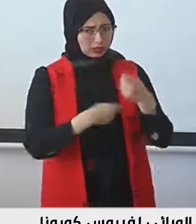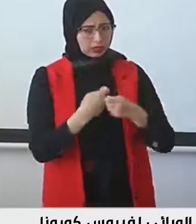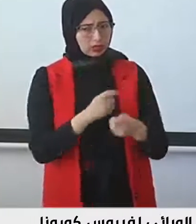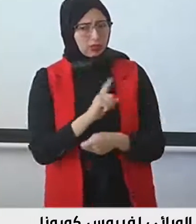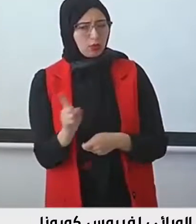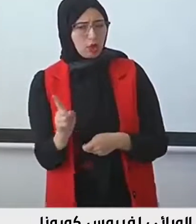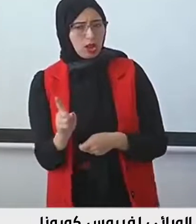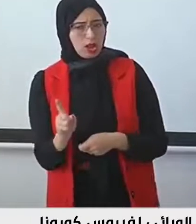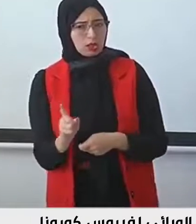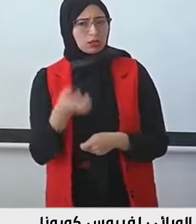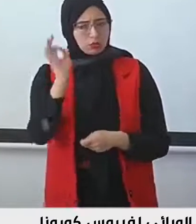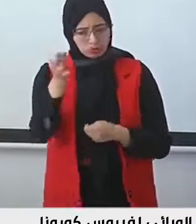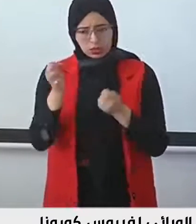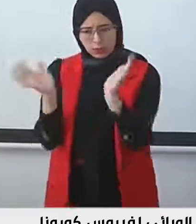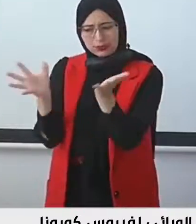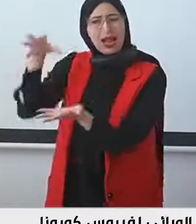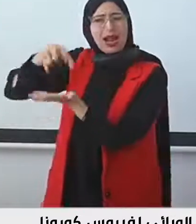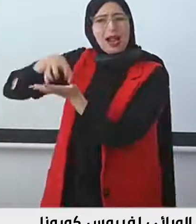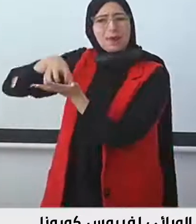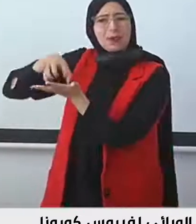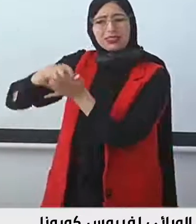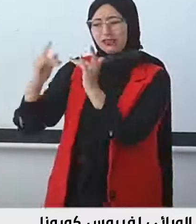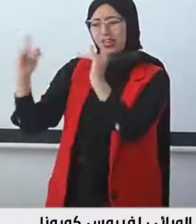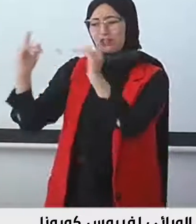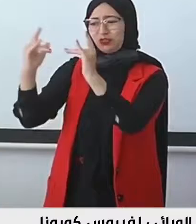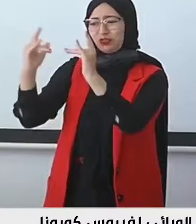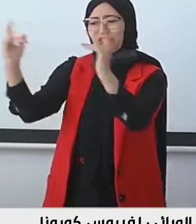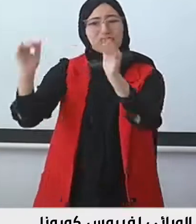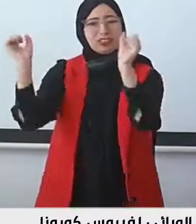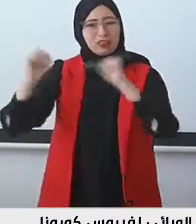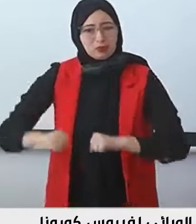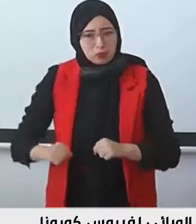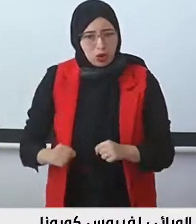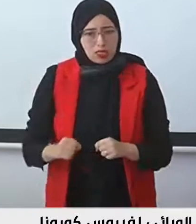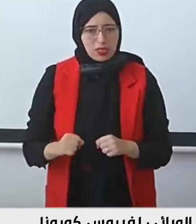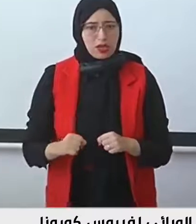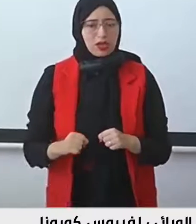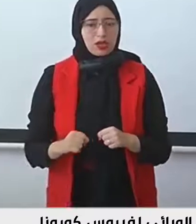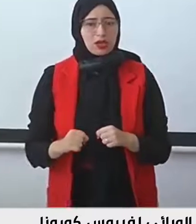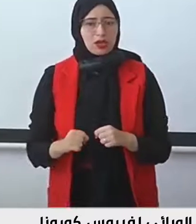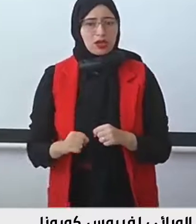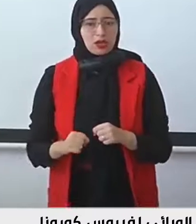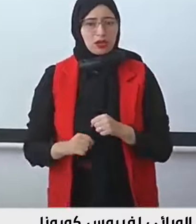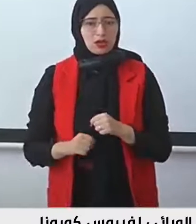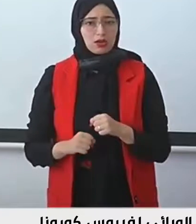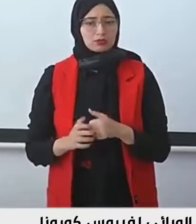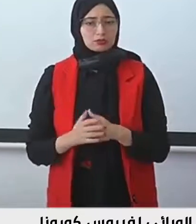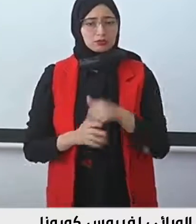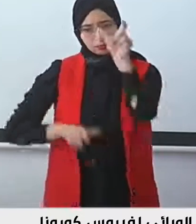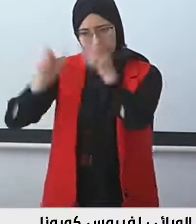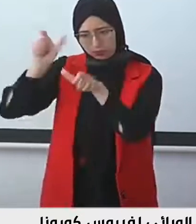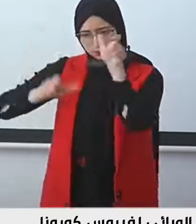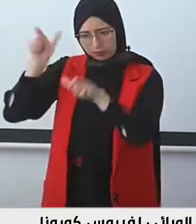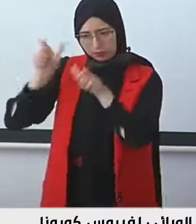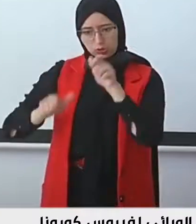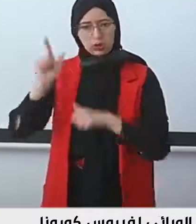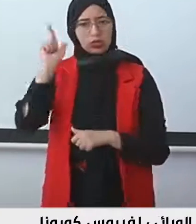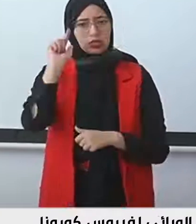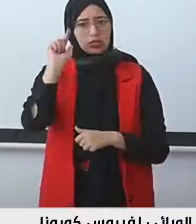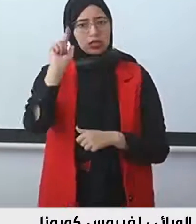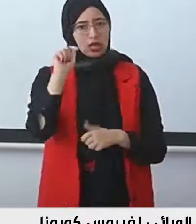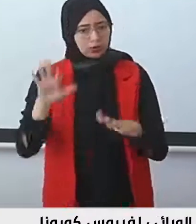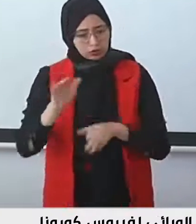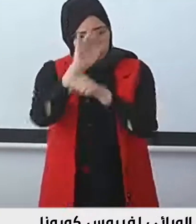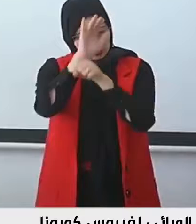أكيد هو بسبب الاستغلال المستشفى الميداني في المنزه، وفيه عدة معناتها حالات يتم